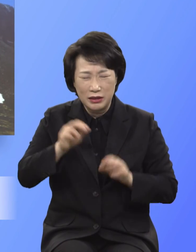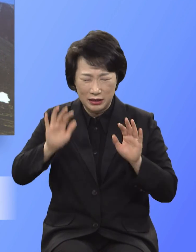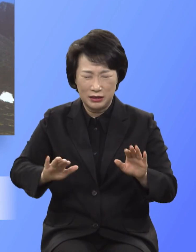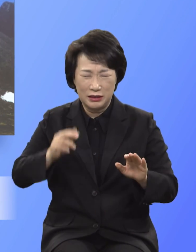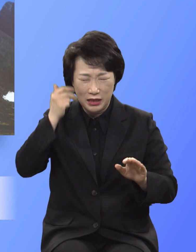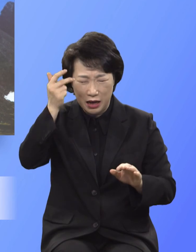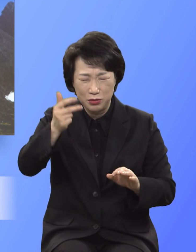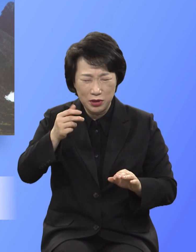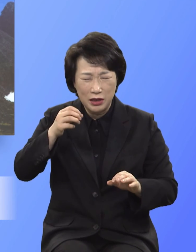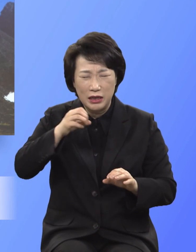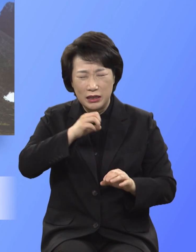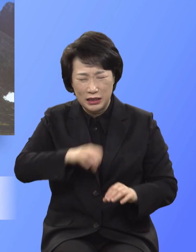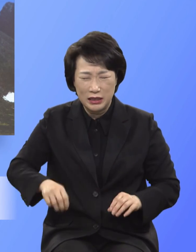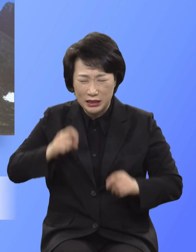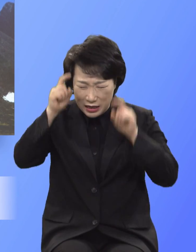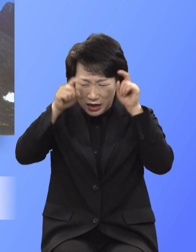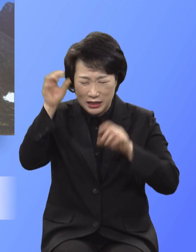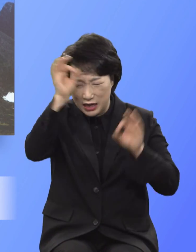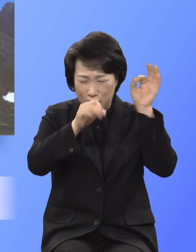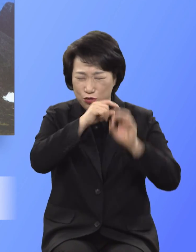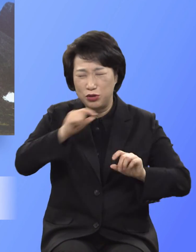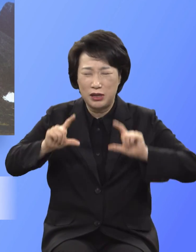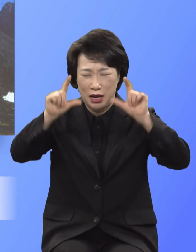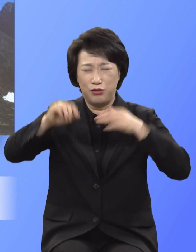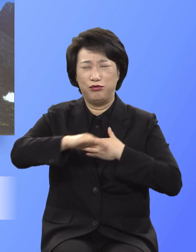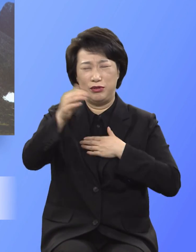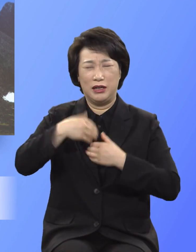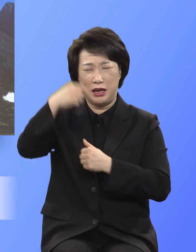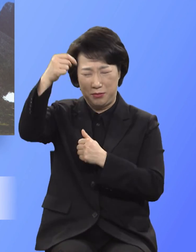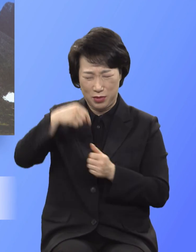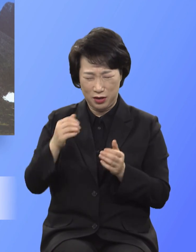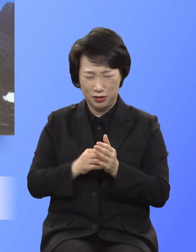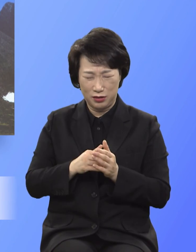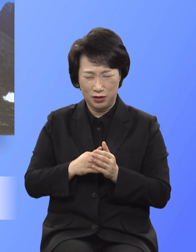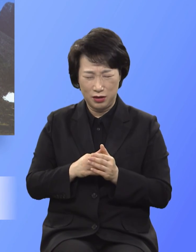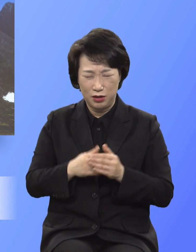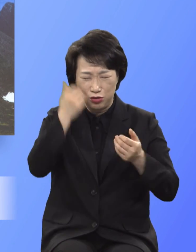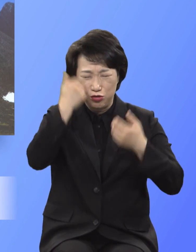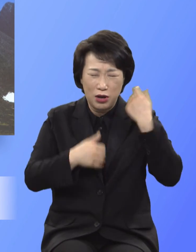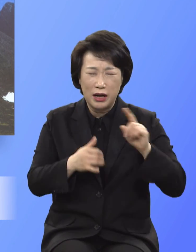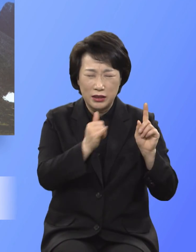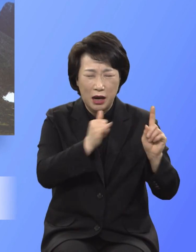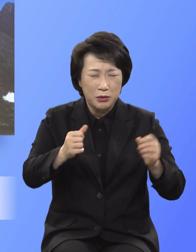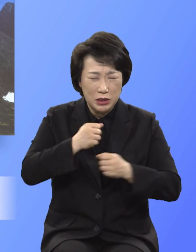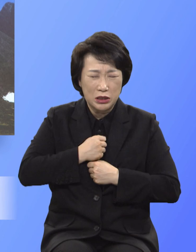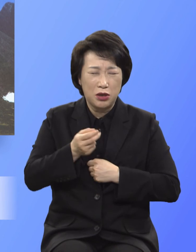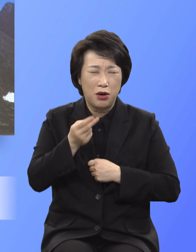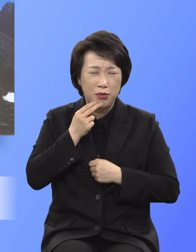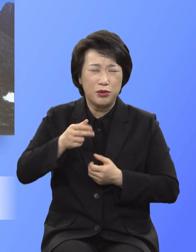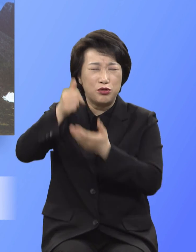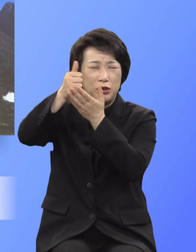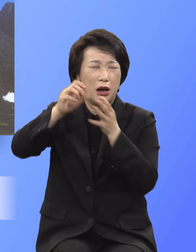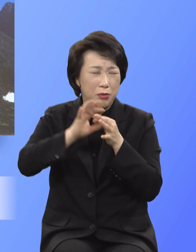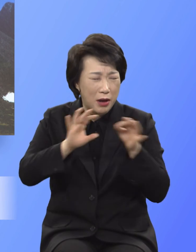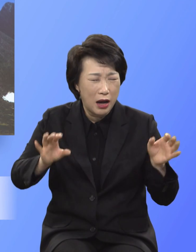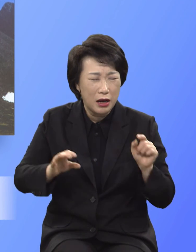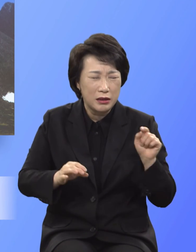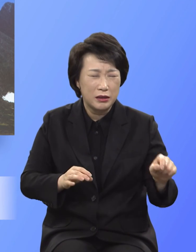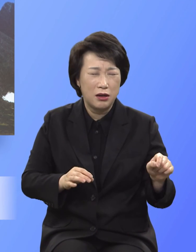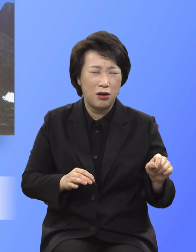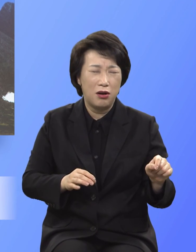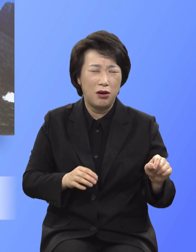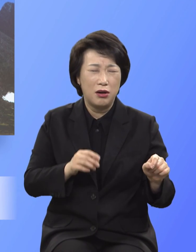다음 주일날 우리에게 명령하셨습니다. 한 사람도 지키지 아니하여 주님과